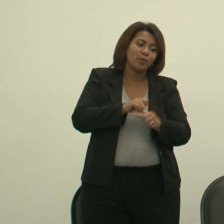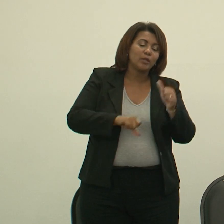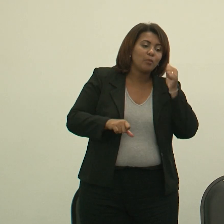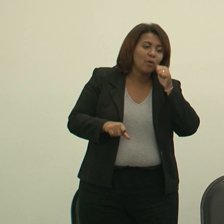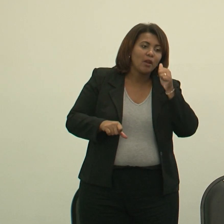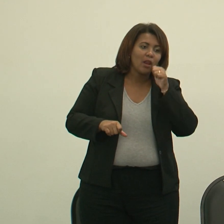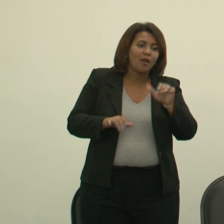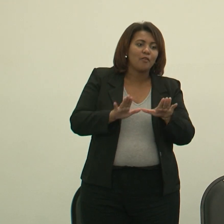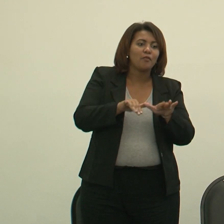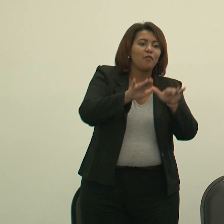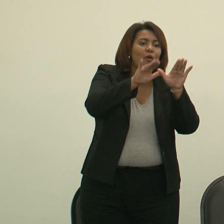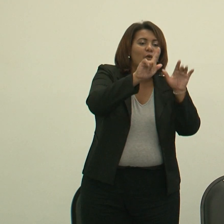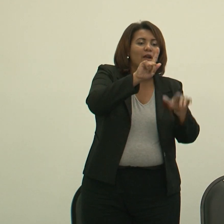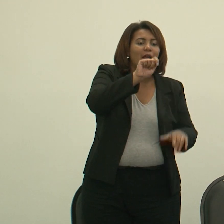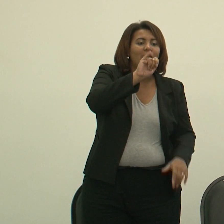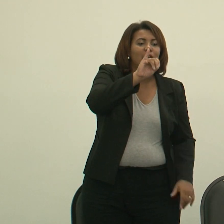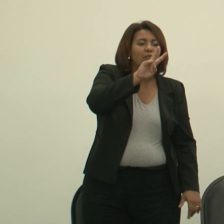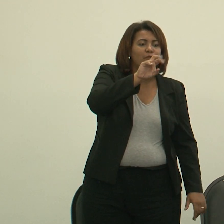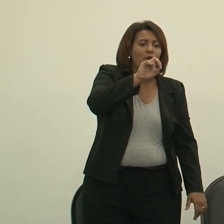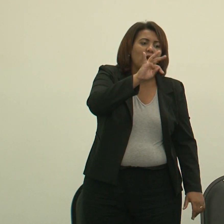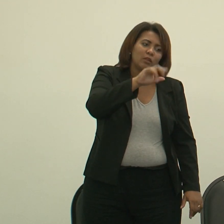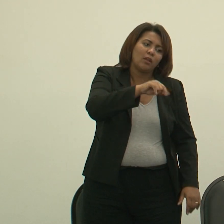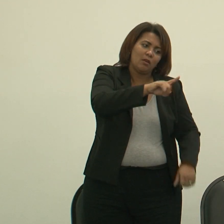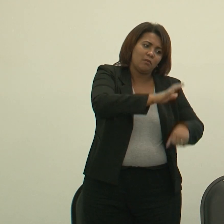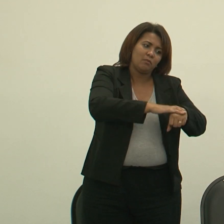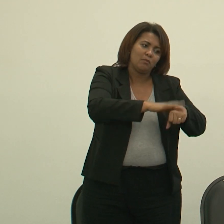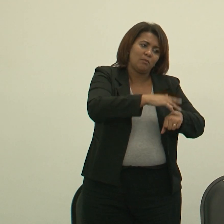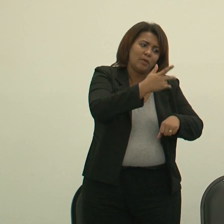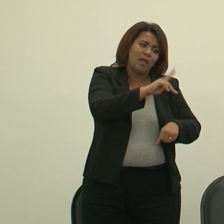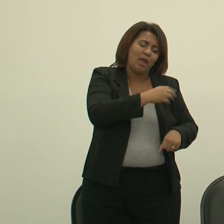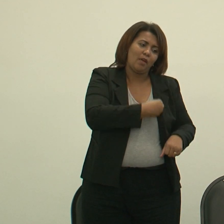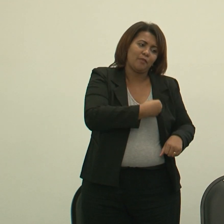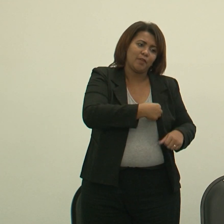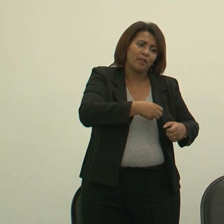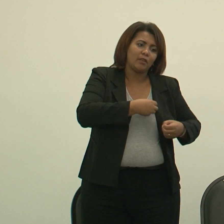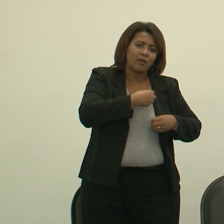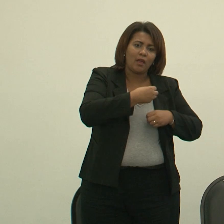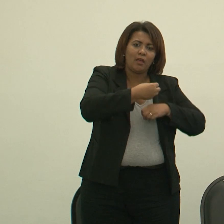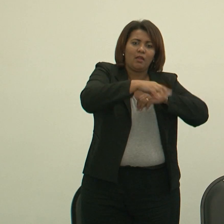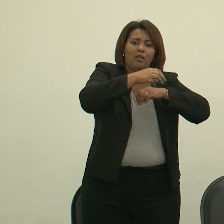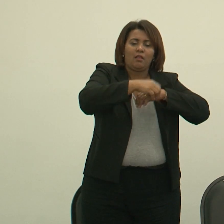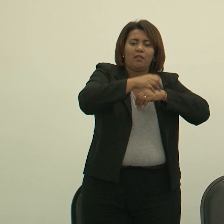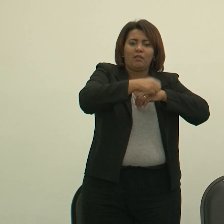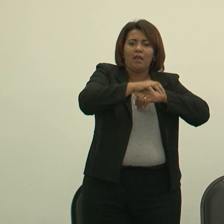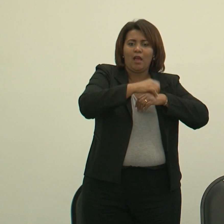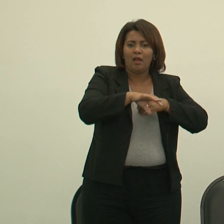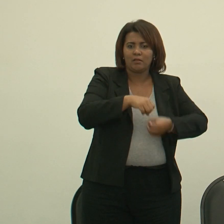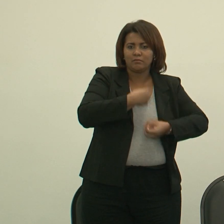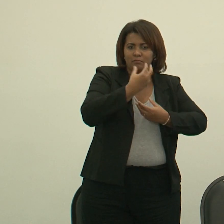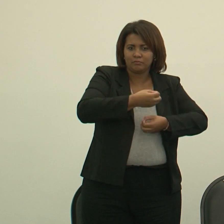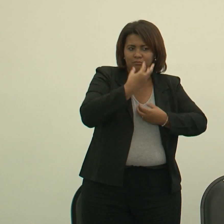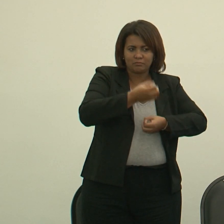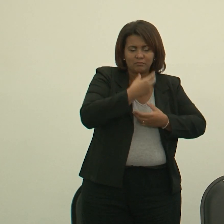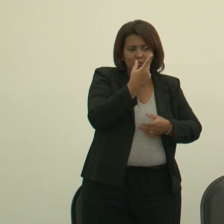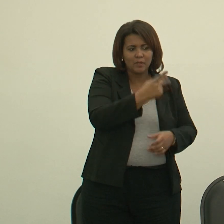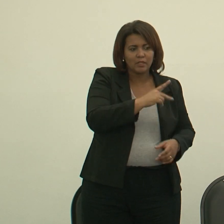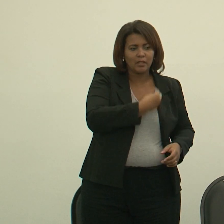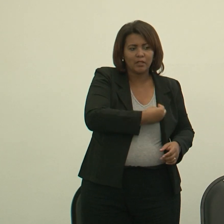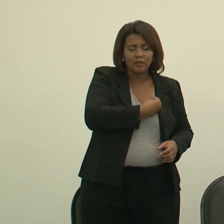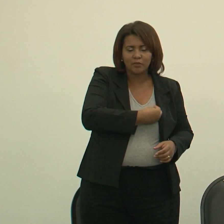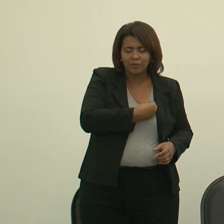da Gaivota. E também não é uma produção de um documentário, em que ele narra a sua vida. Ele narra a sua vida de modo muito,